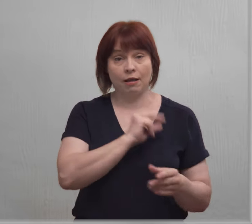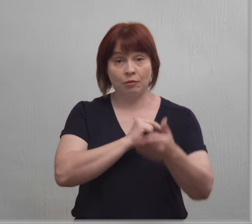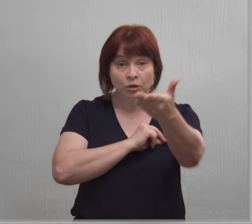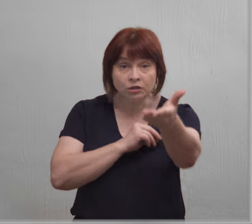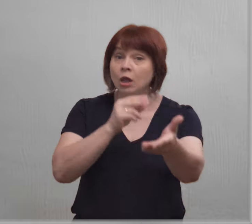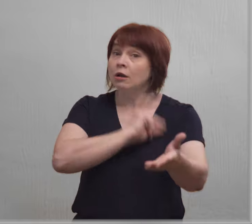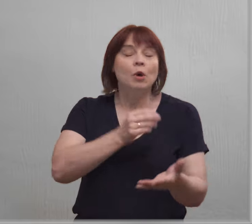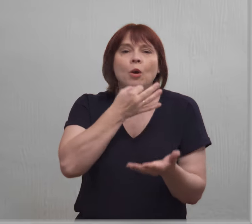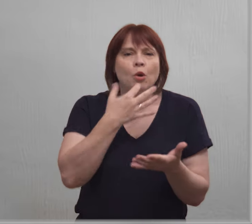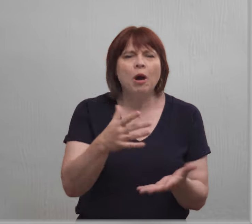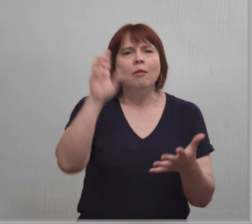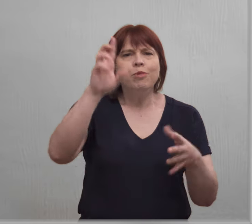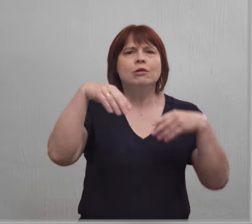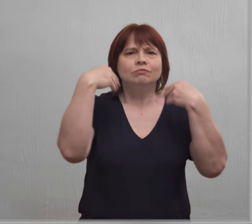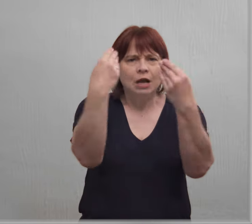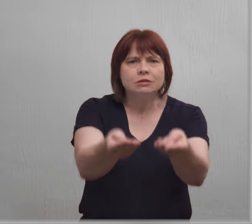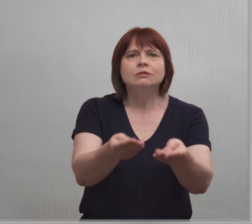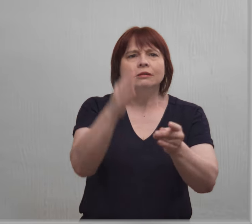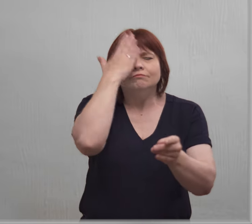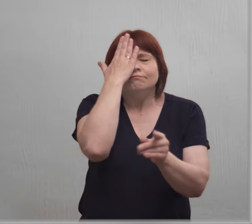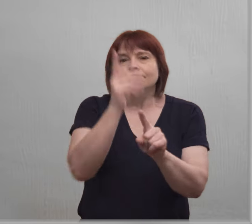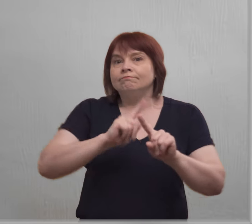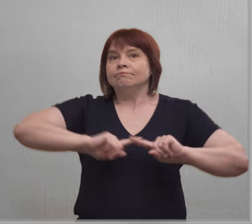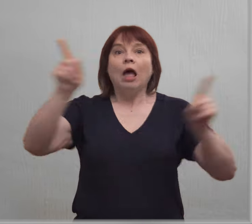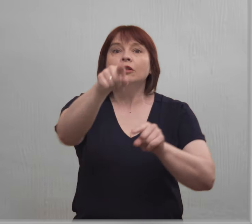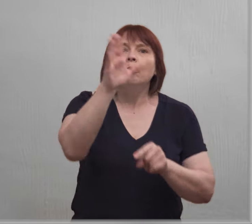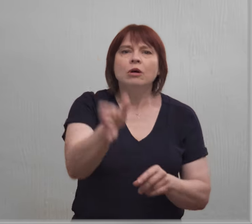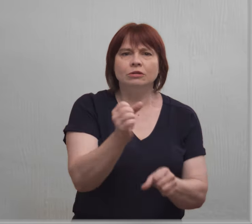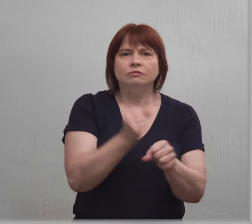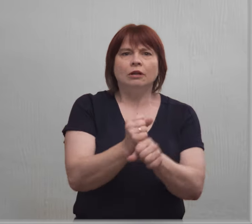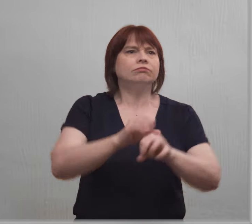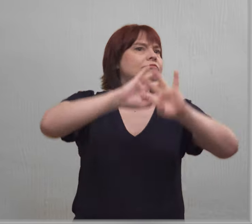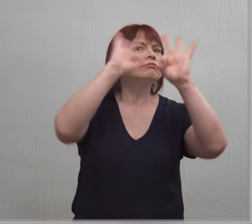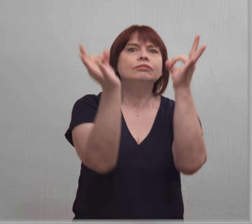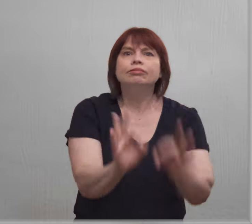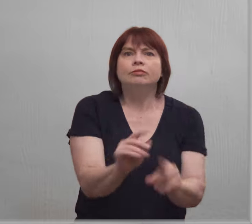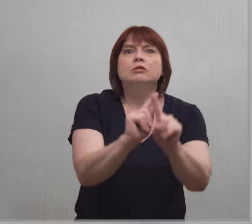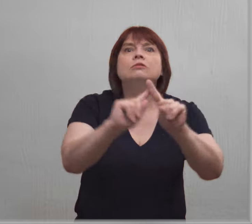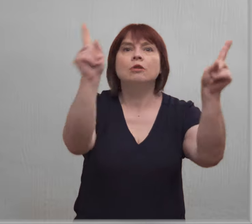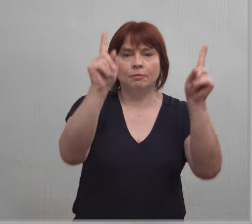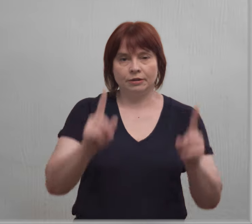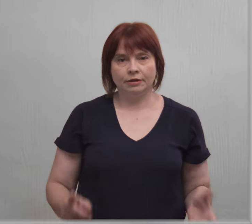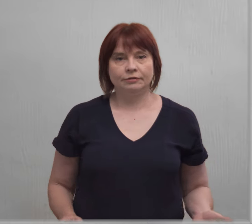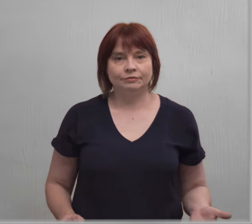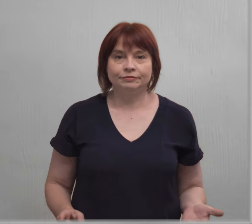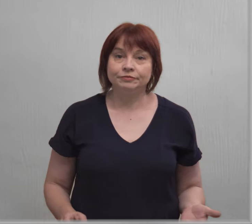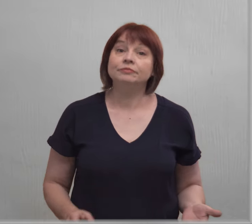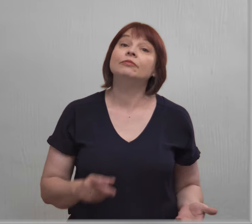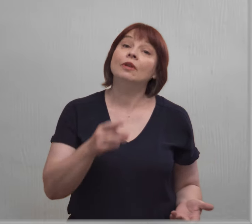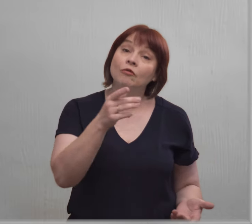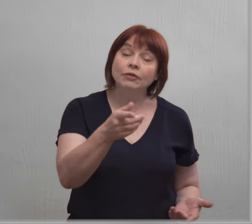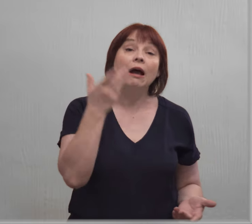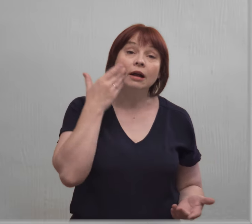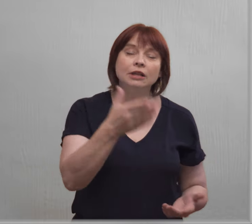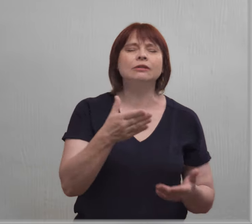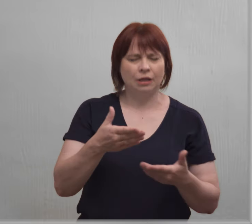что-то делаем. И как важно обращаться к Нему и просить: «Господи, благослови, я иду на работу, но я хочу, чтобы Ты был со мной.